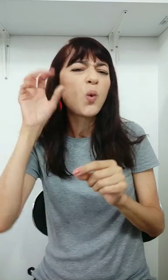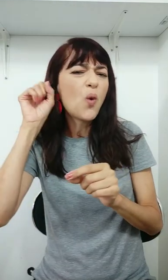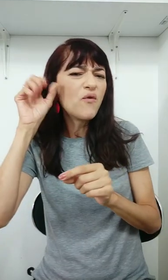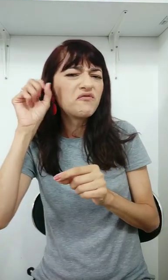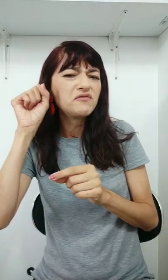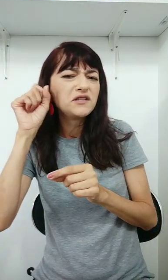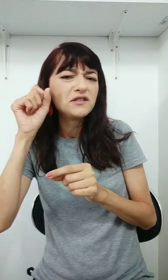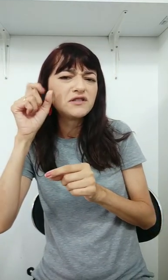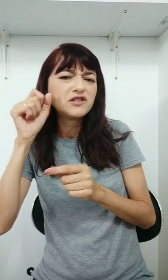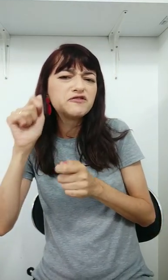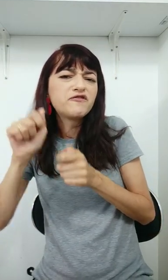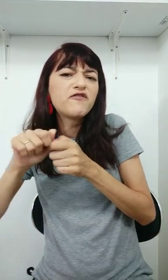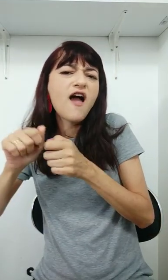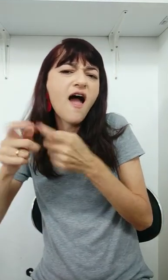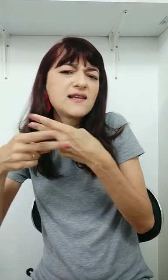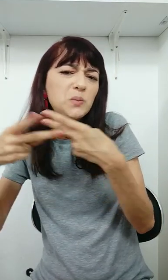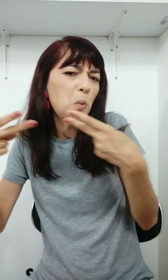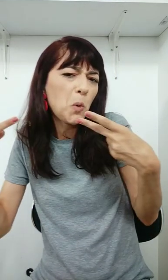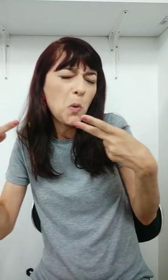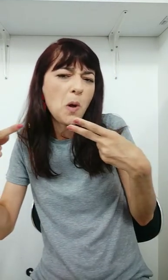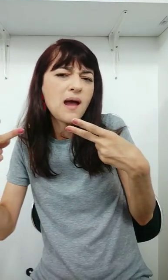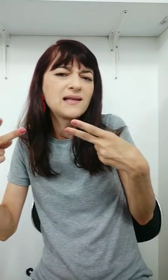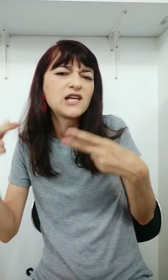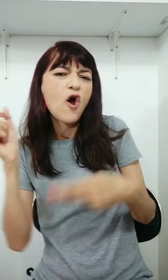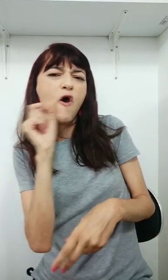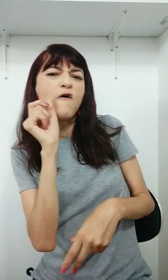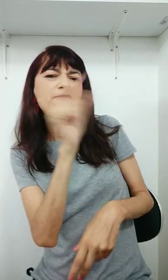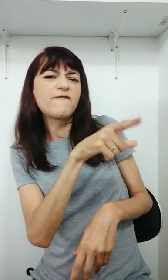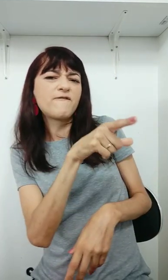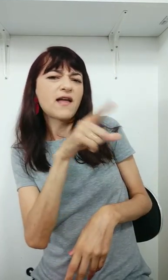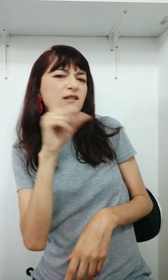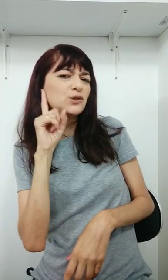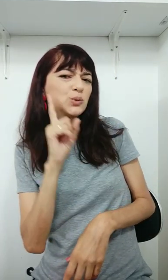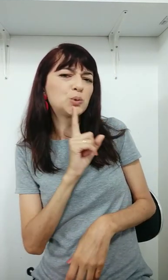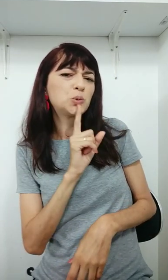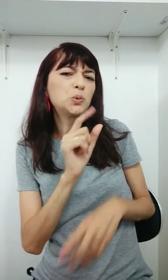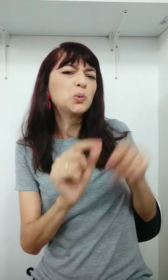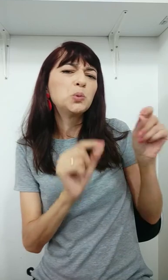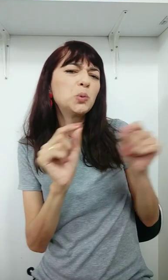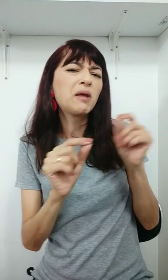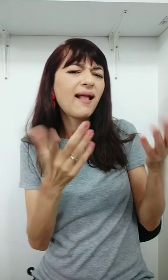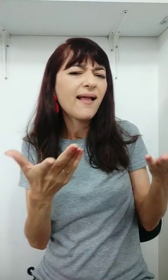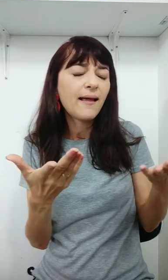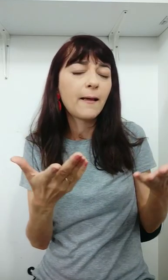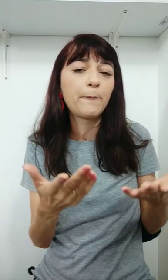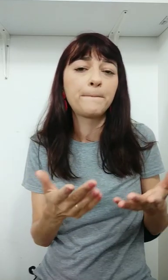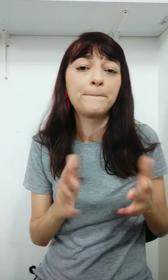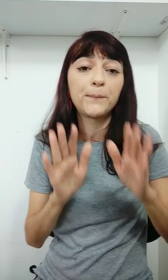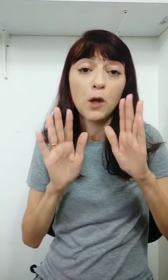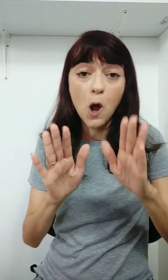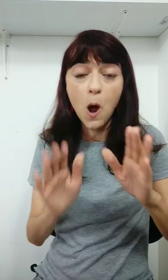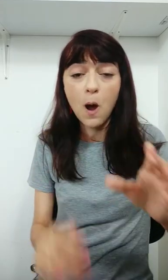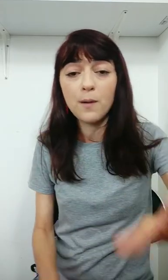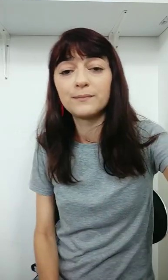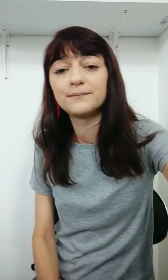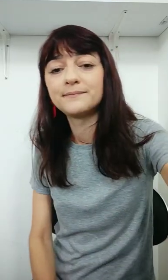O que o ouvinte vai fazer, né, quando ele se sentir ofendido? Né? O que ele faz que o que o